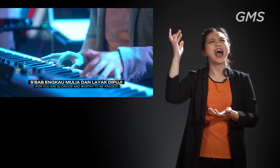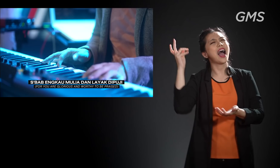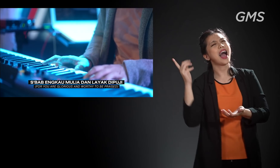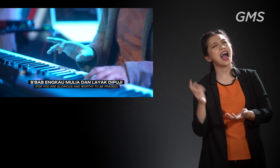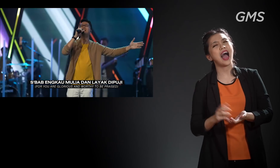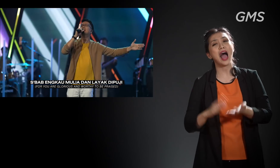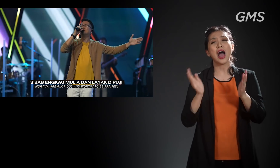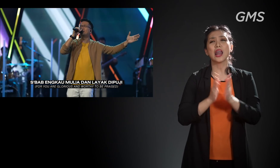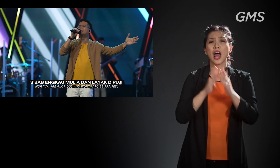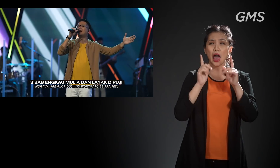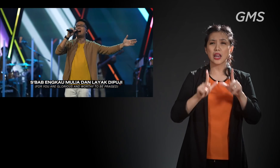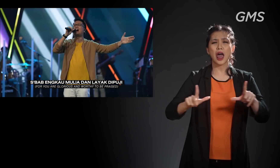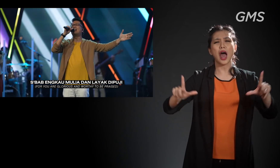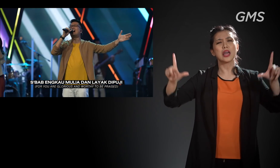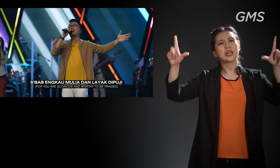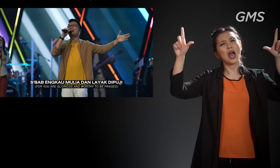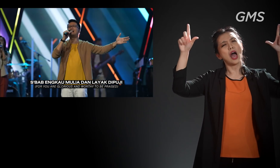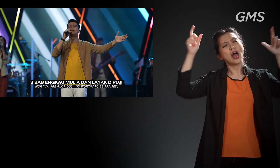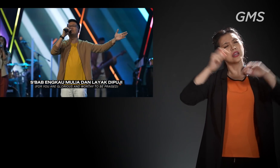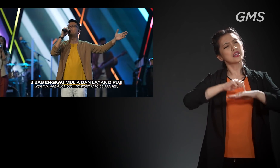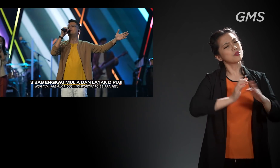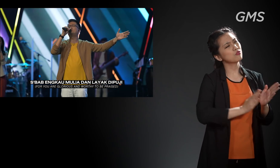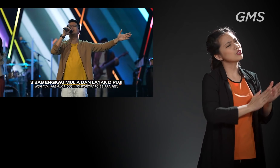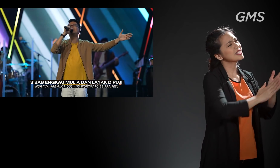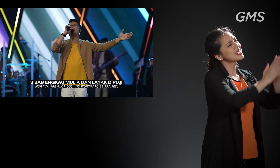mulia dan layak